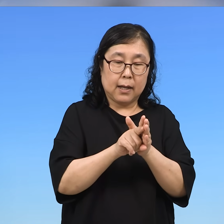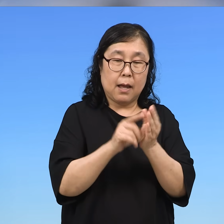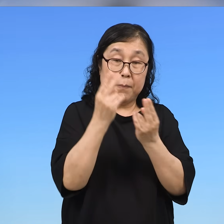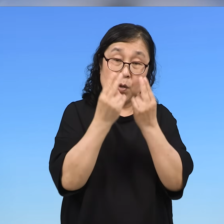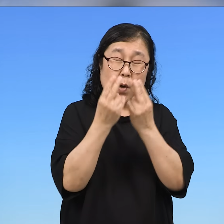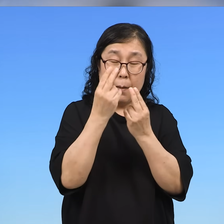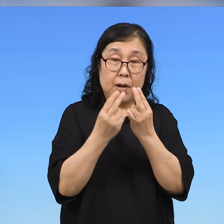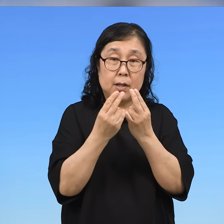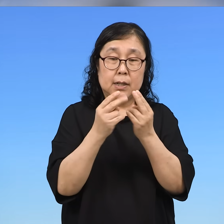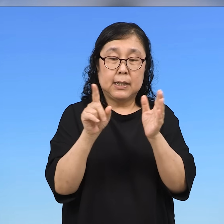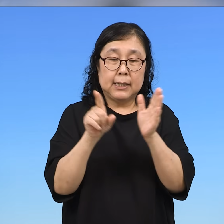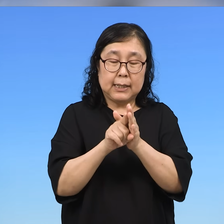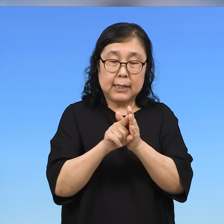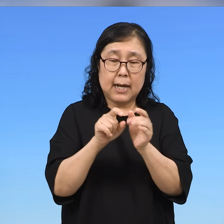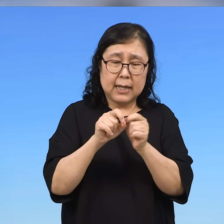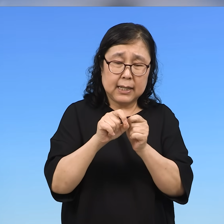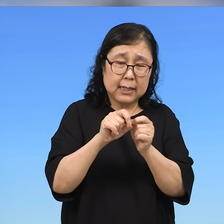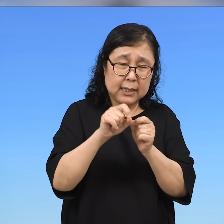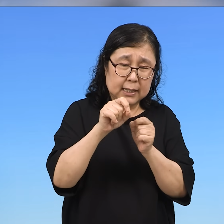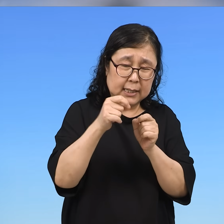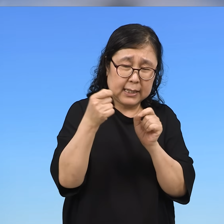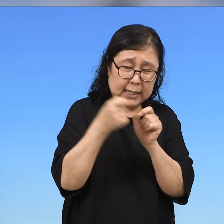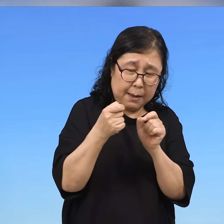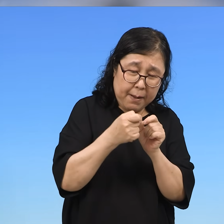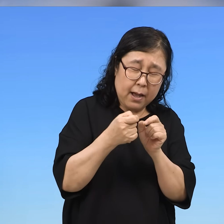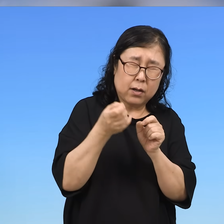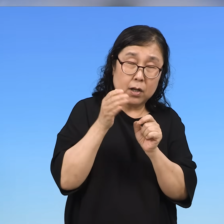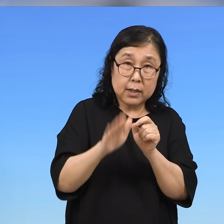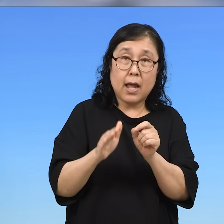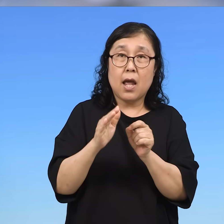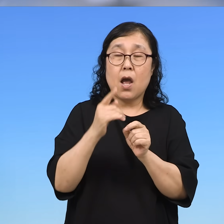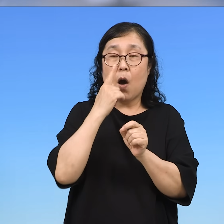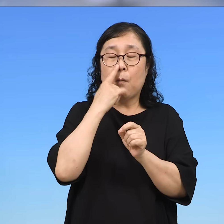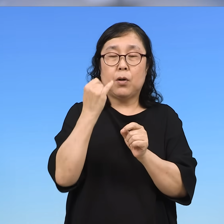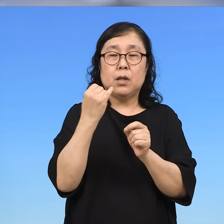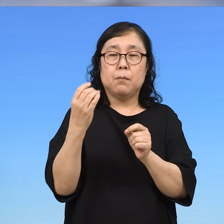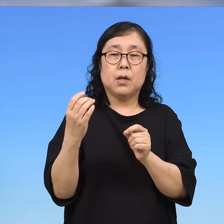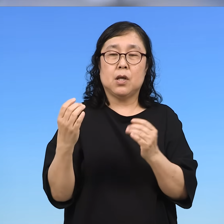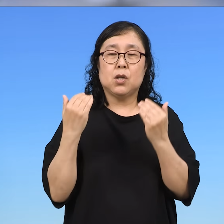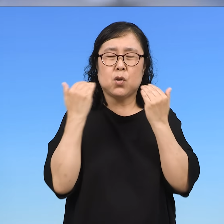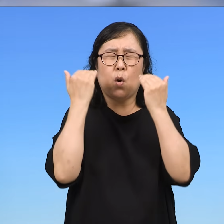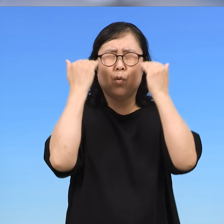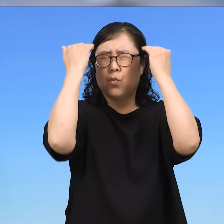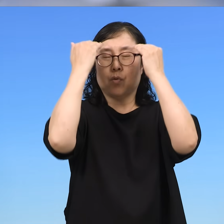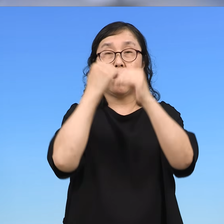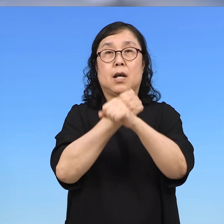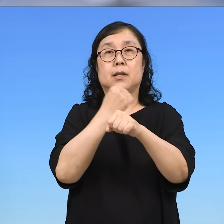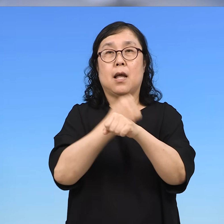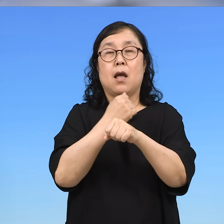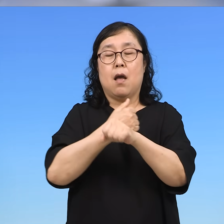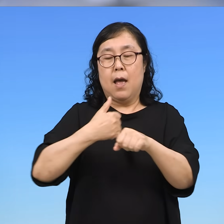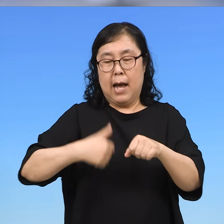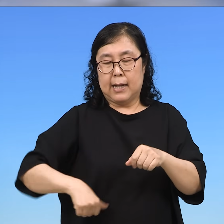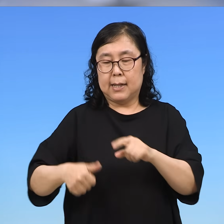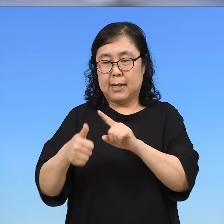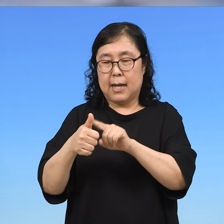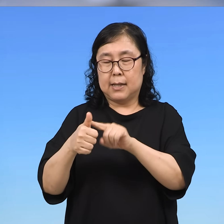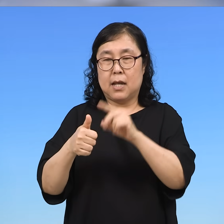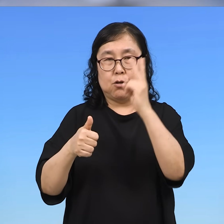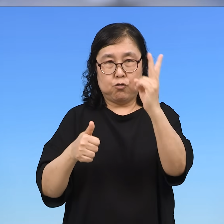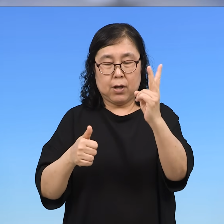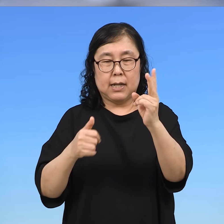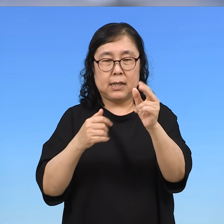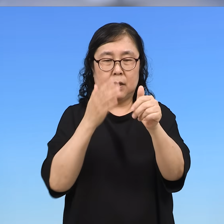아니잖아요. 그런데 이 어머니가 얼마나 성숙하신가 하면은 이 개척을 앞둔 아들한테 늘 두